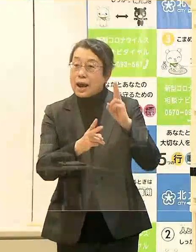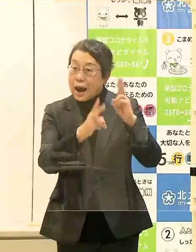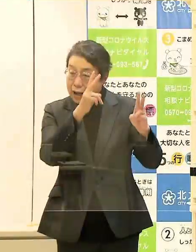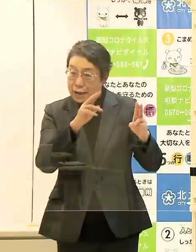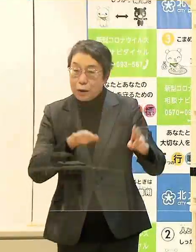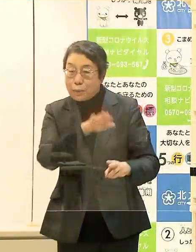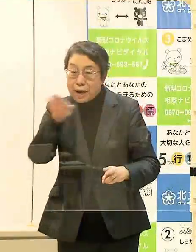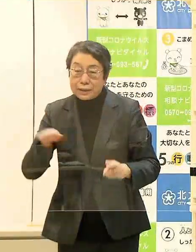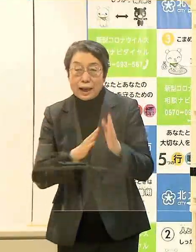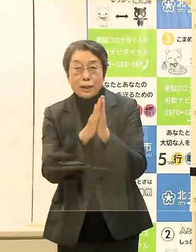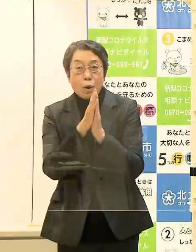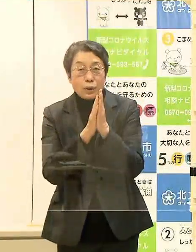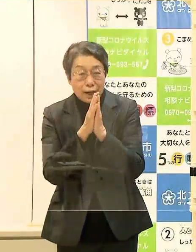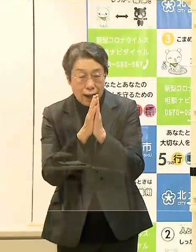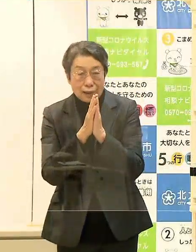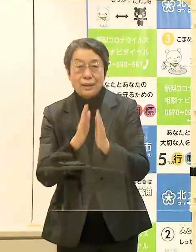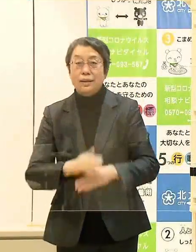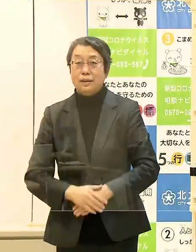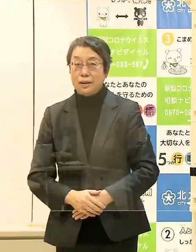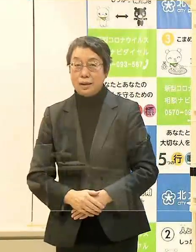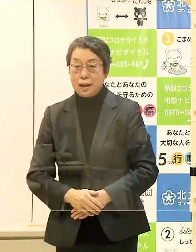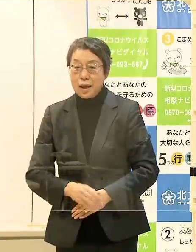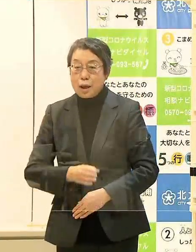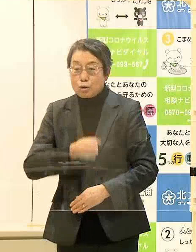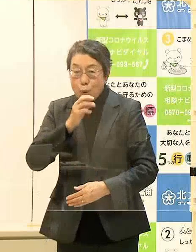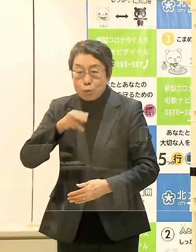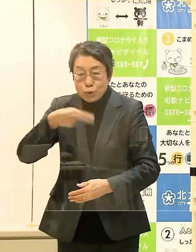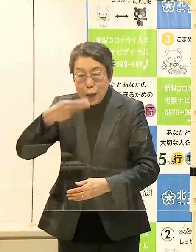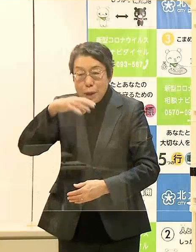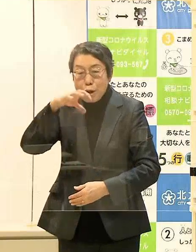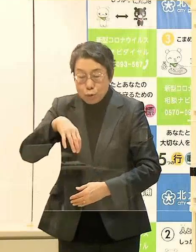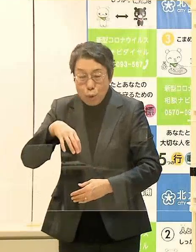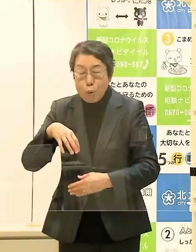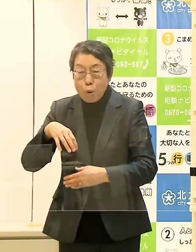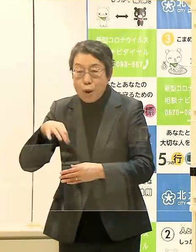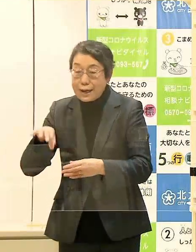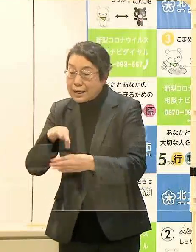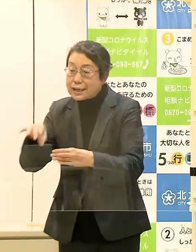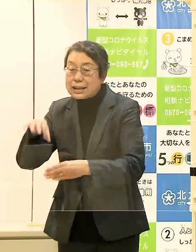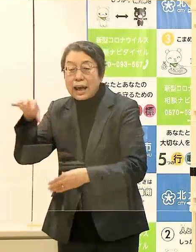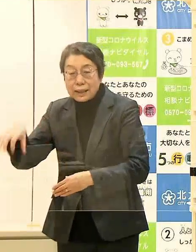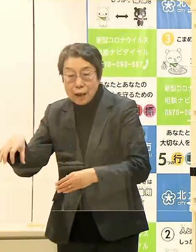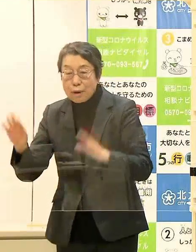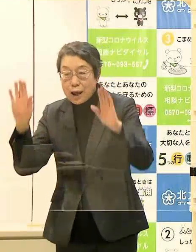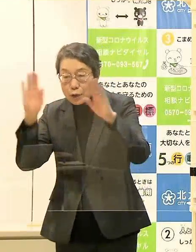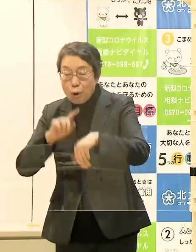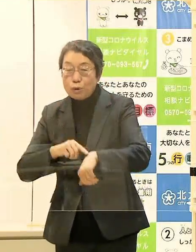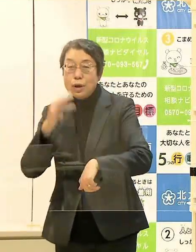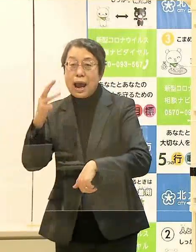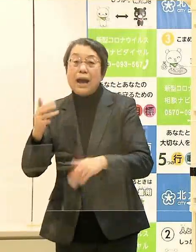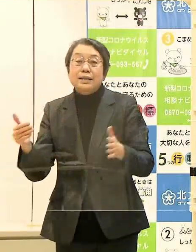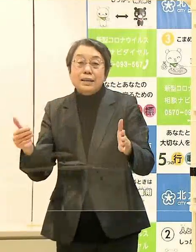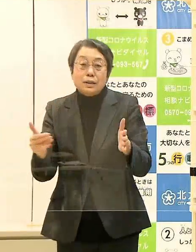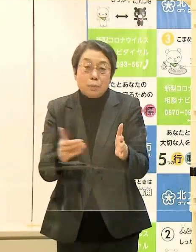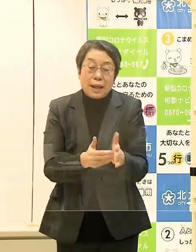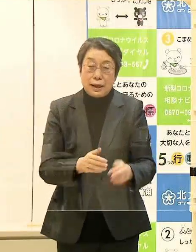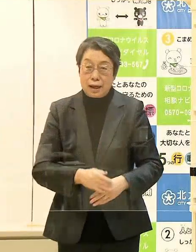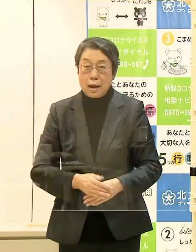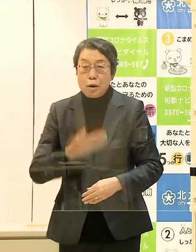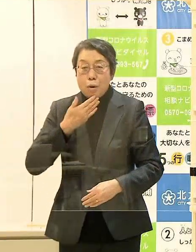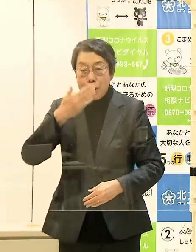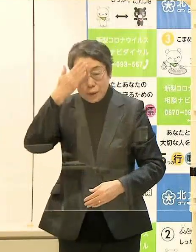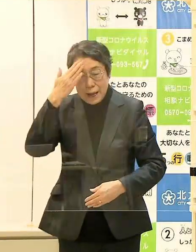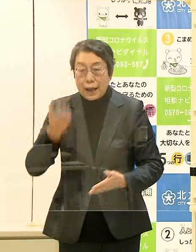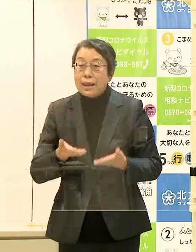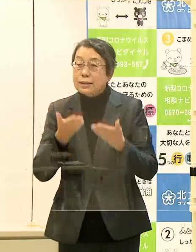の要請でありますが飲食店喫茶店などは夜8時までとしてお酒の提供